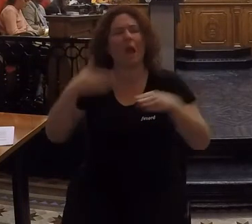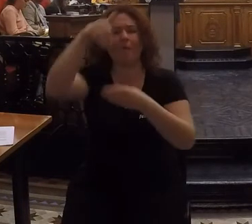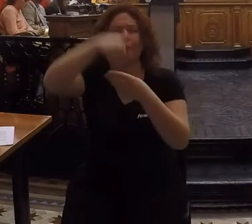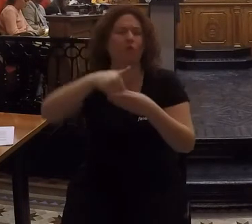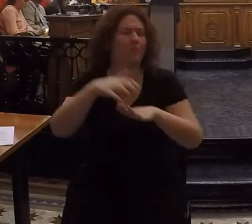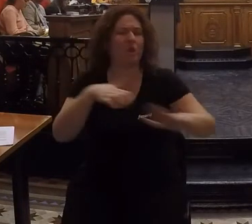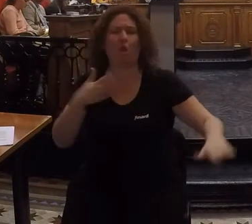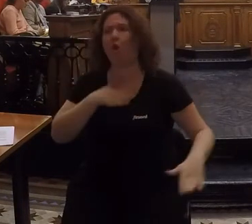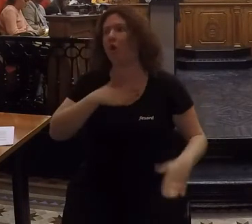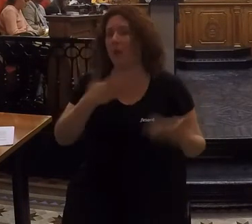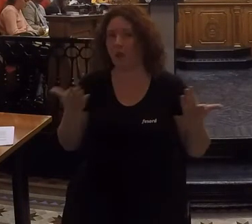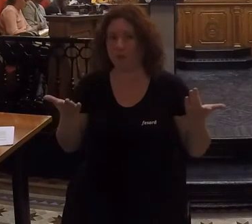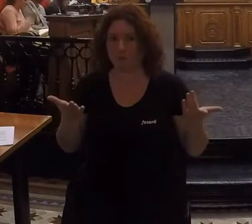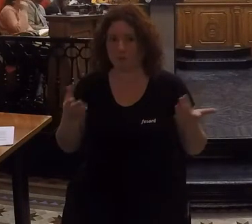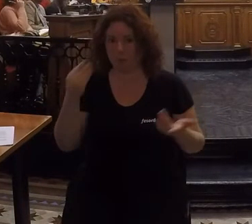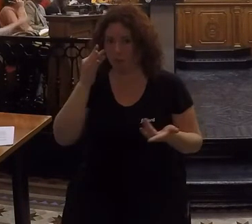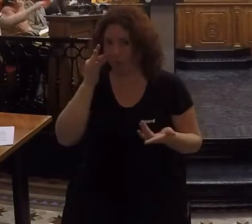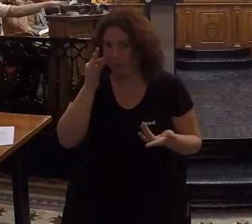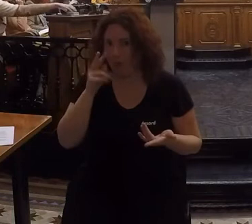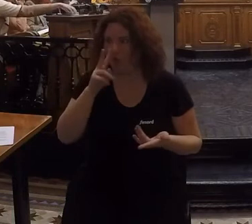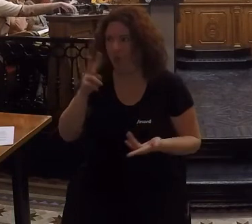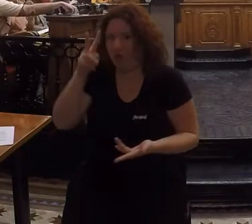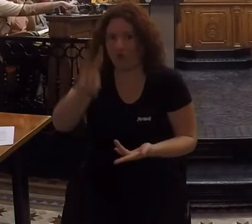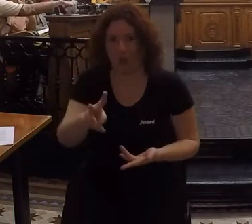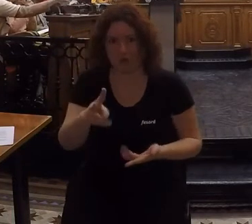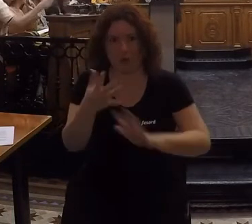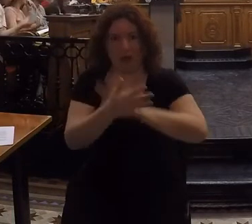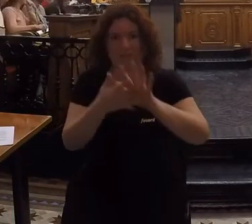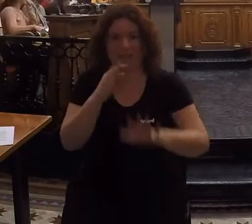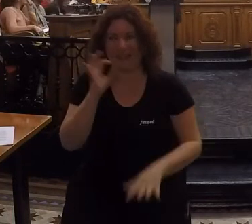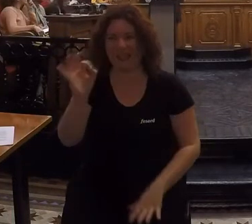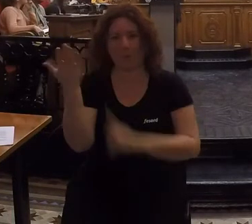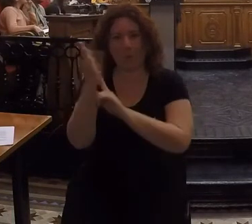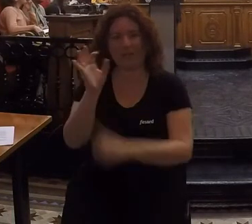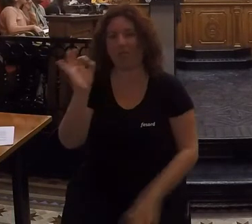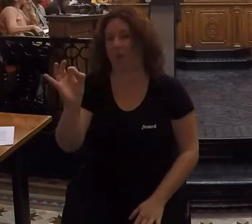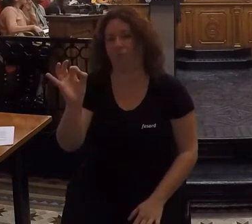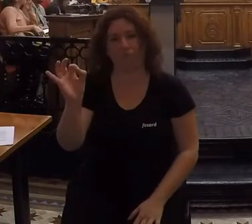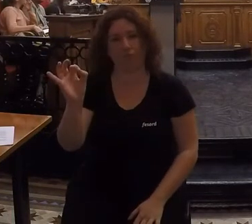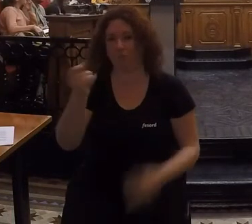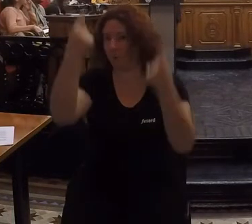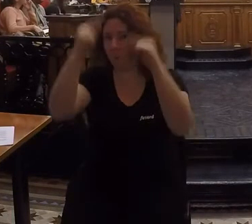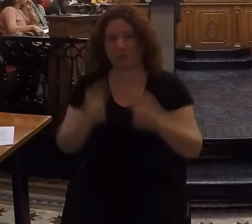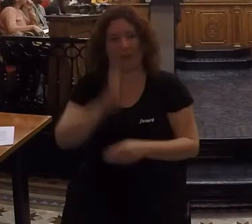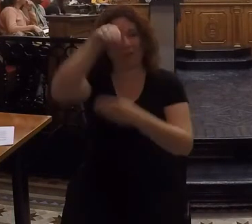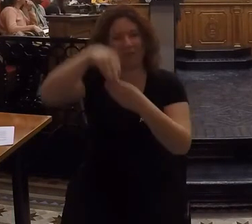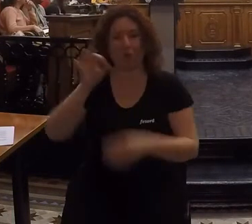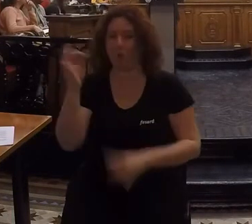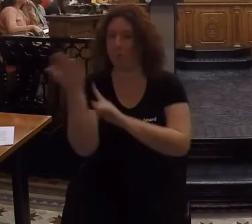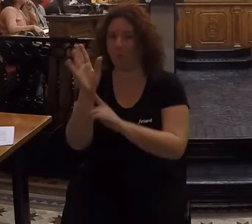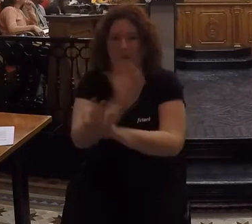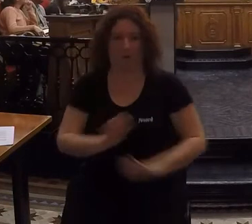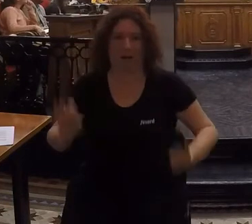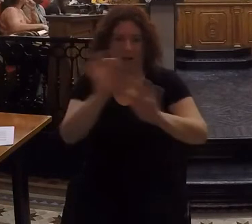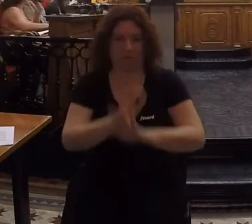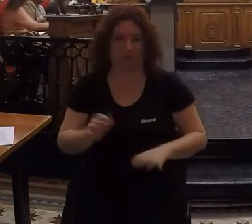votado para que en 2 años consecutivos hayan aportado 0 propuestas a los presupuestos municipales. No me equivoqué,